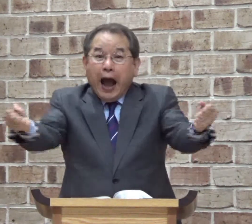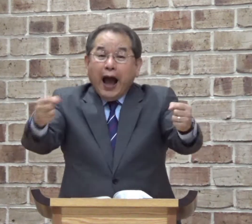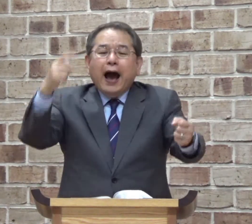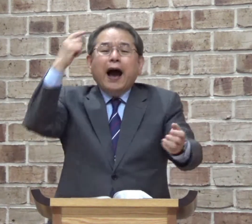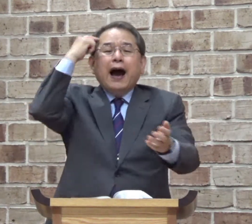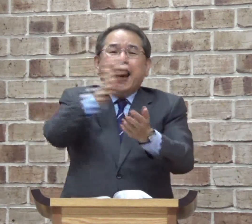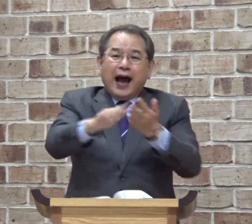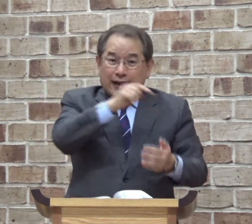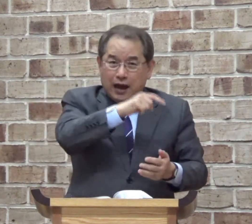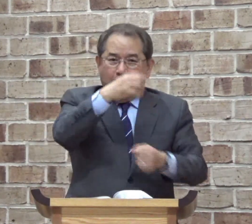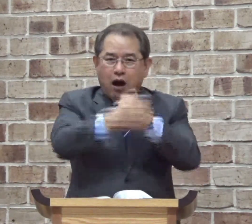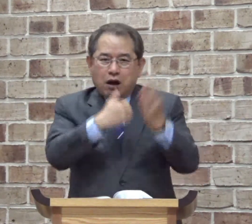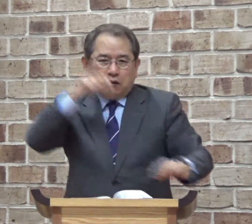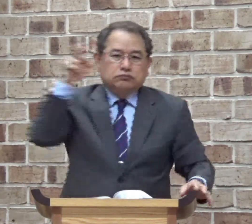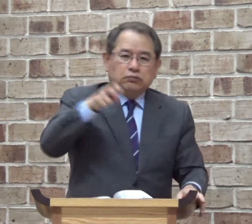그것을 하나님 미워하신다 말씀하십니다.